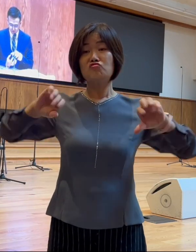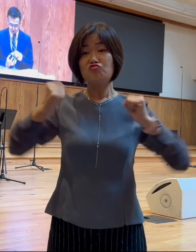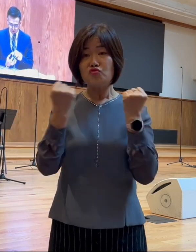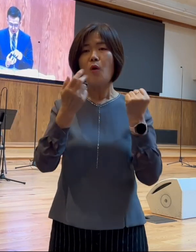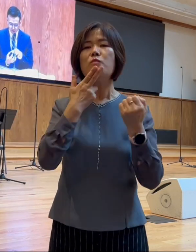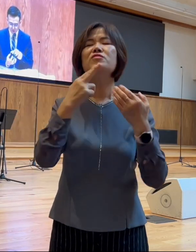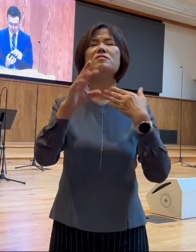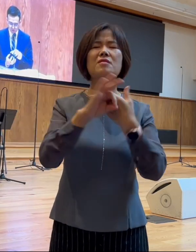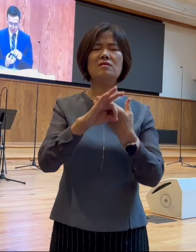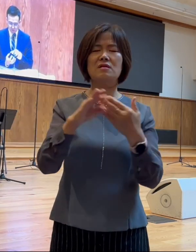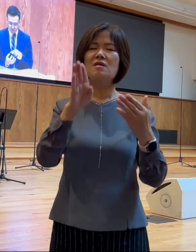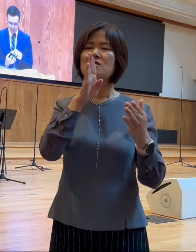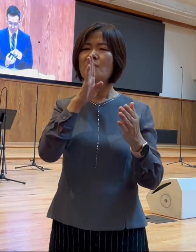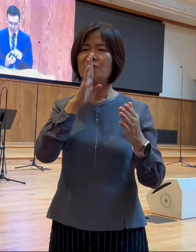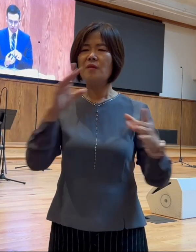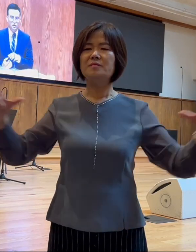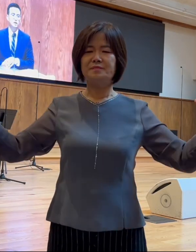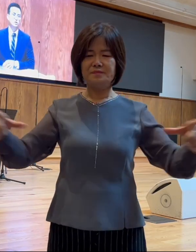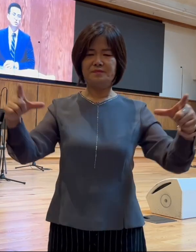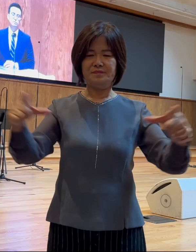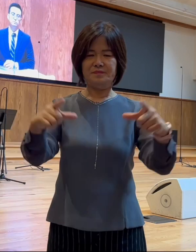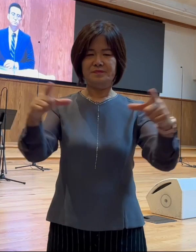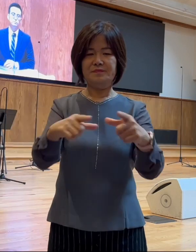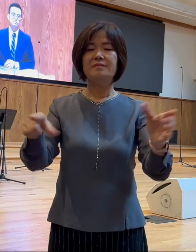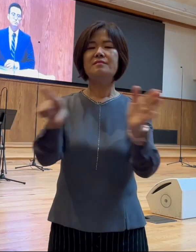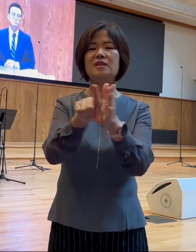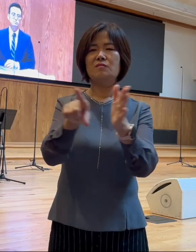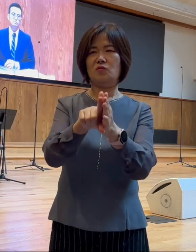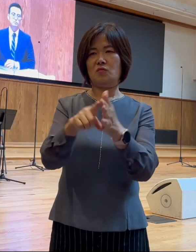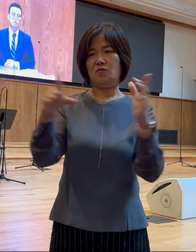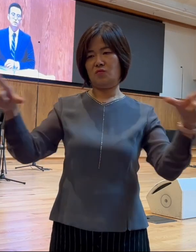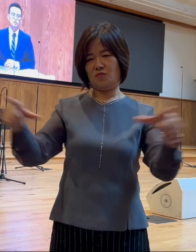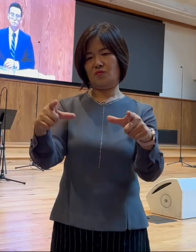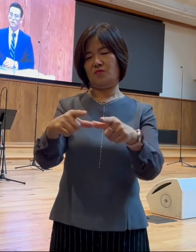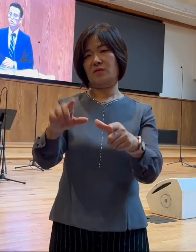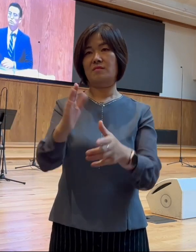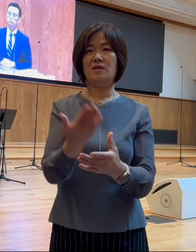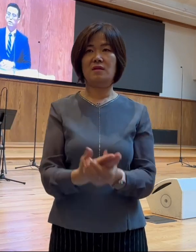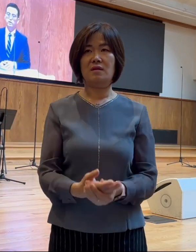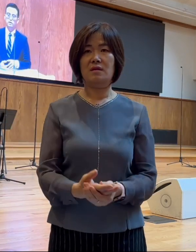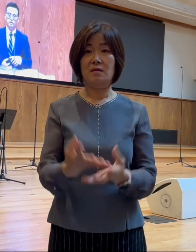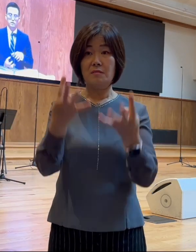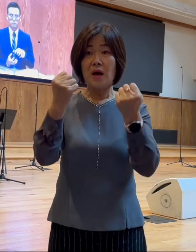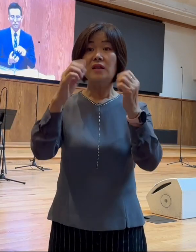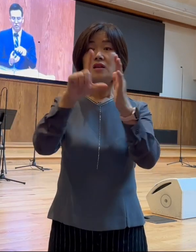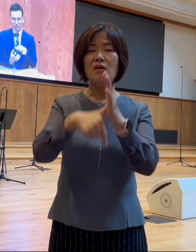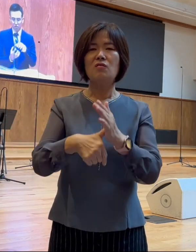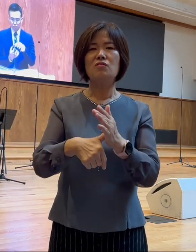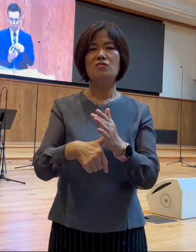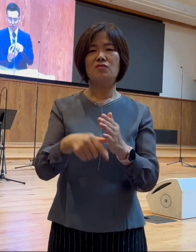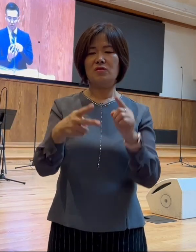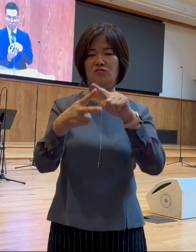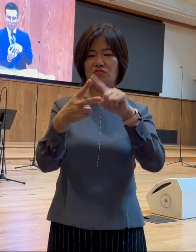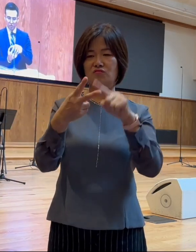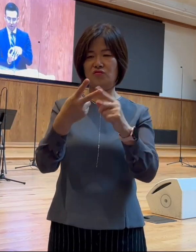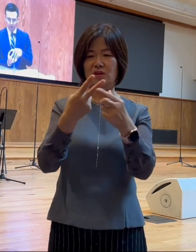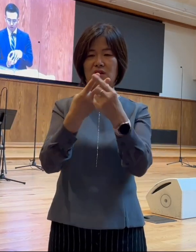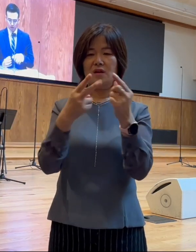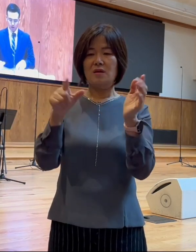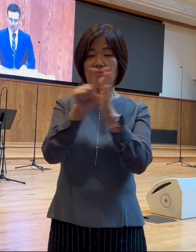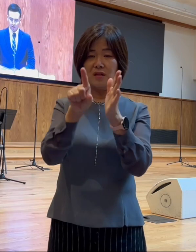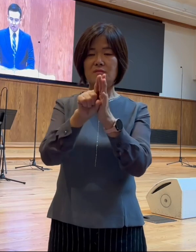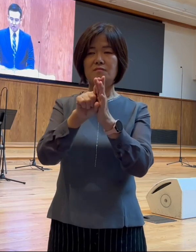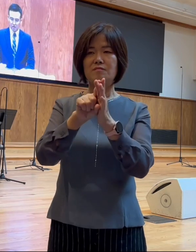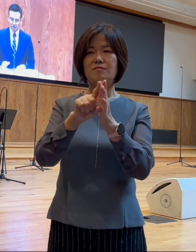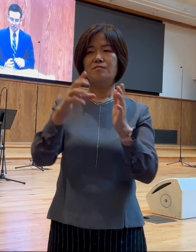무너지면 점점 그렇지 않게 돼요. 근데 많은 경우에 이 파트가, 이 둘이 이 믿음이